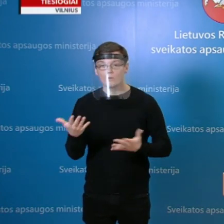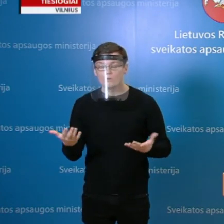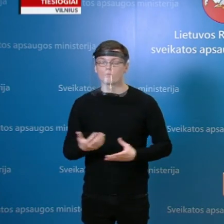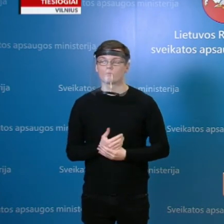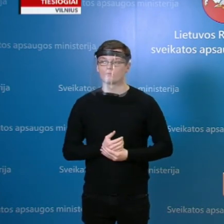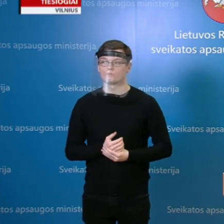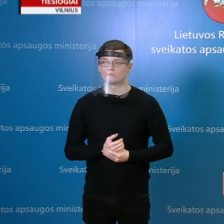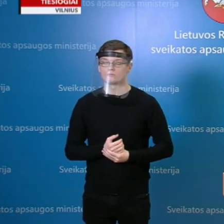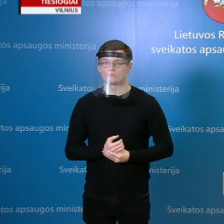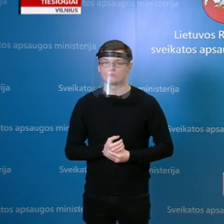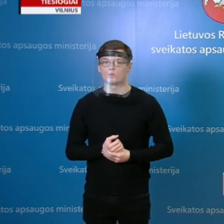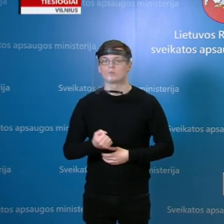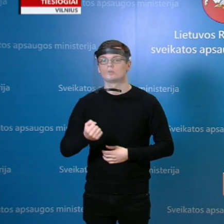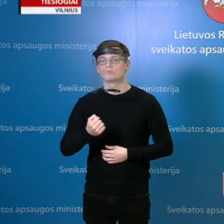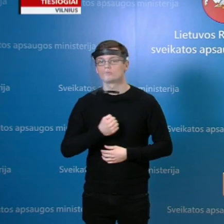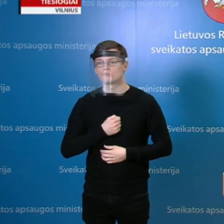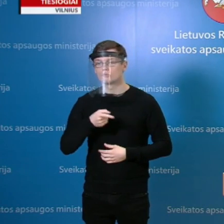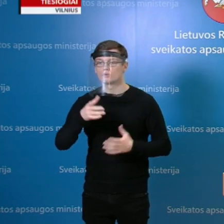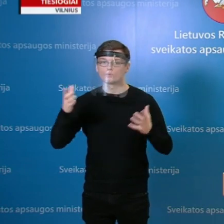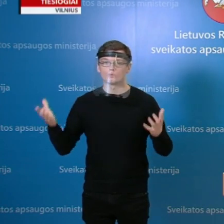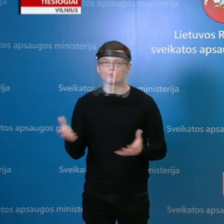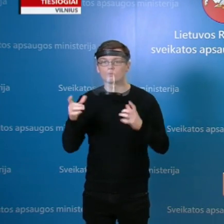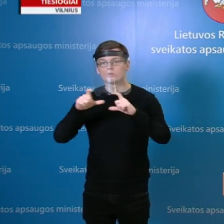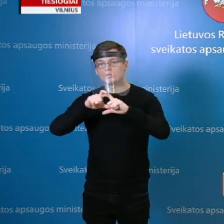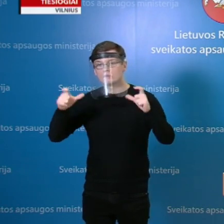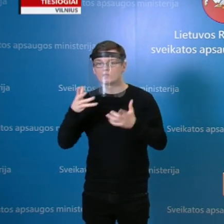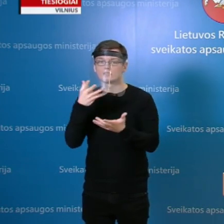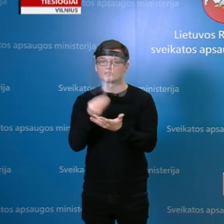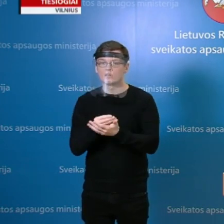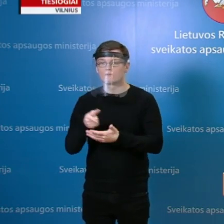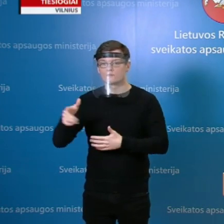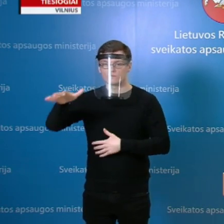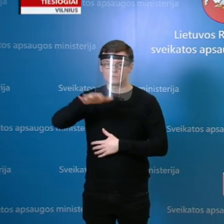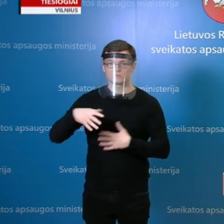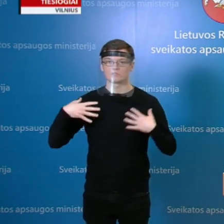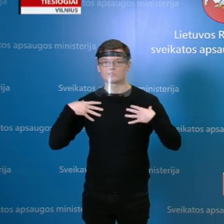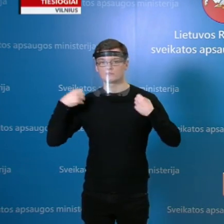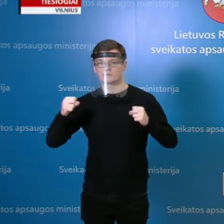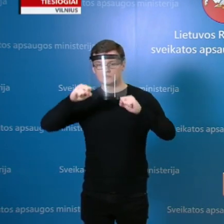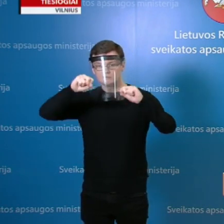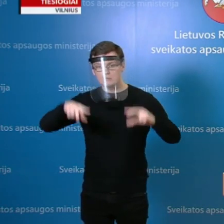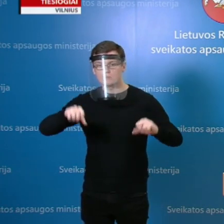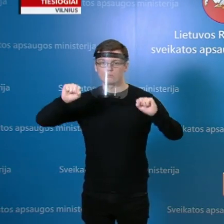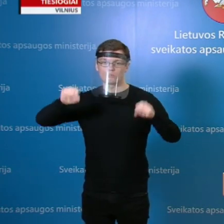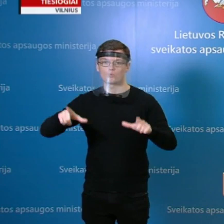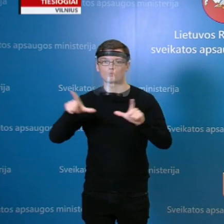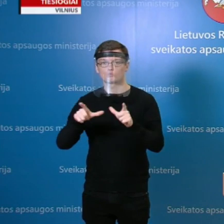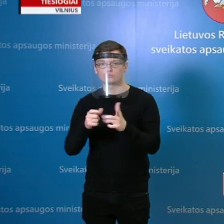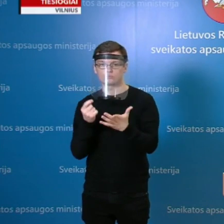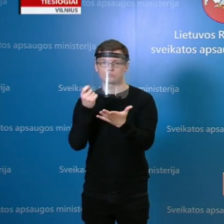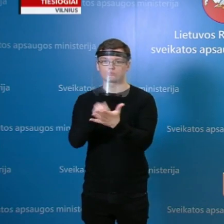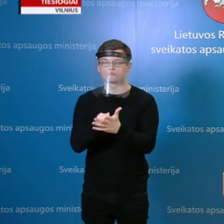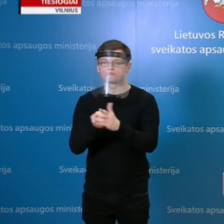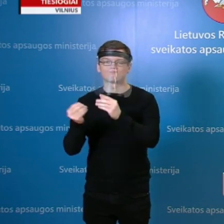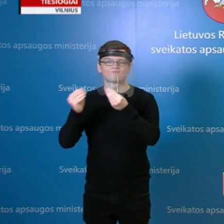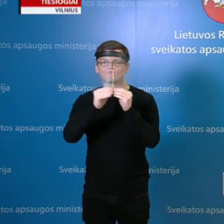turi ugdymo įstaigo savo visuomenės sveikatos specialistus, tikrai jam gali duoti tokią užduotį, pasitarti su